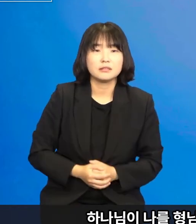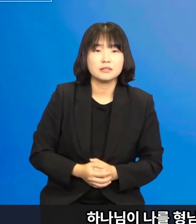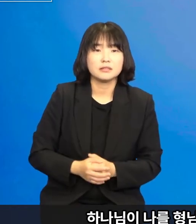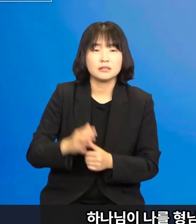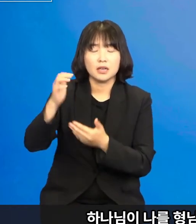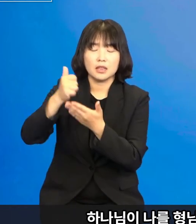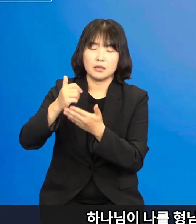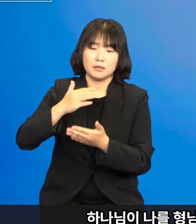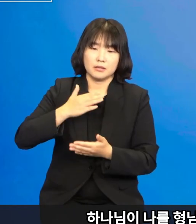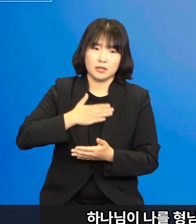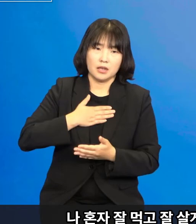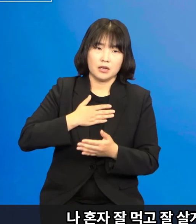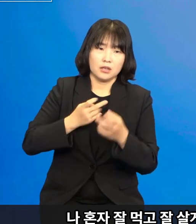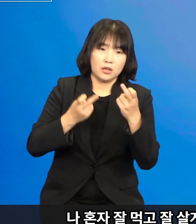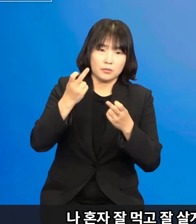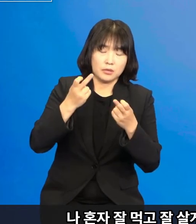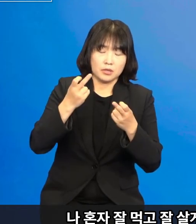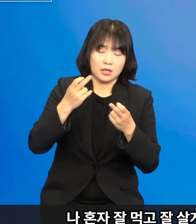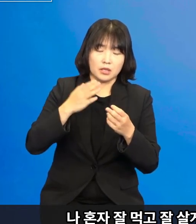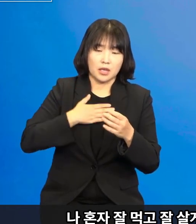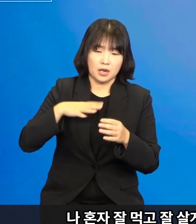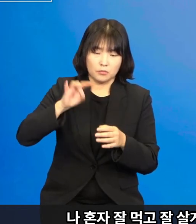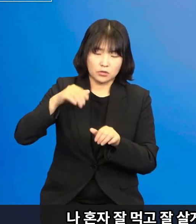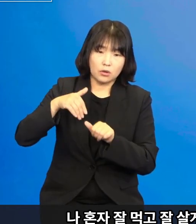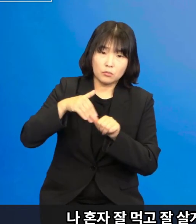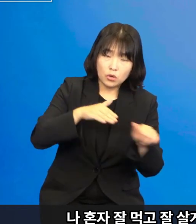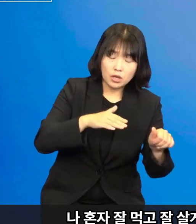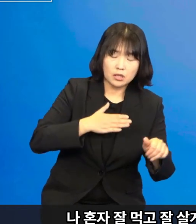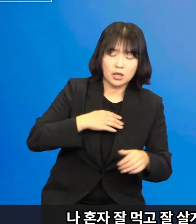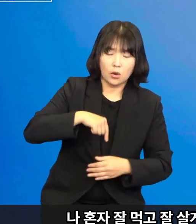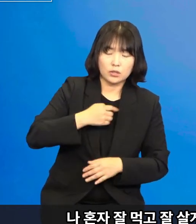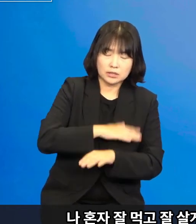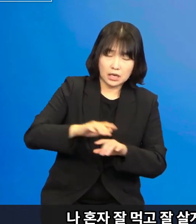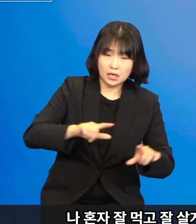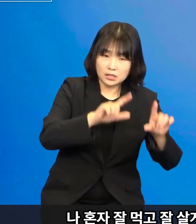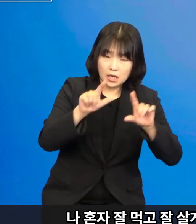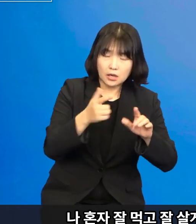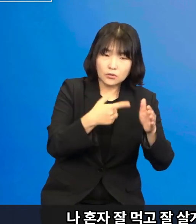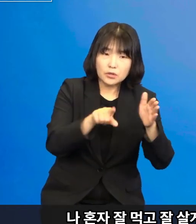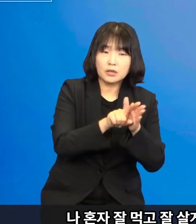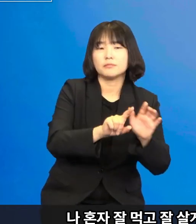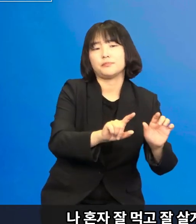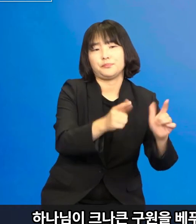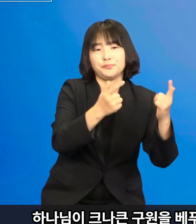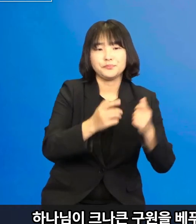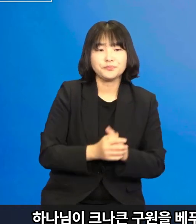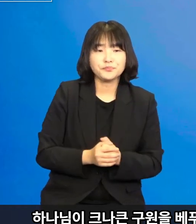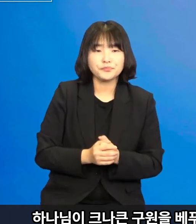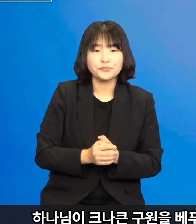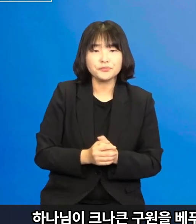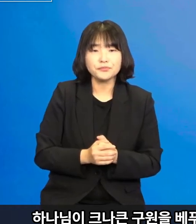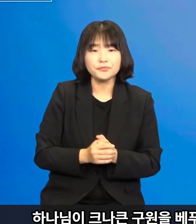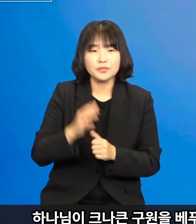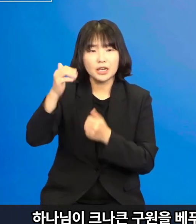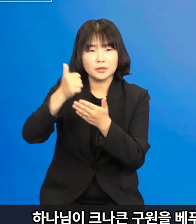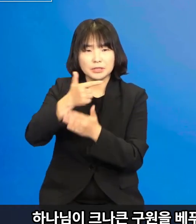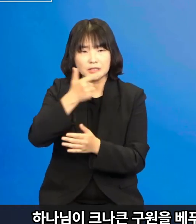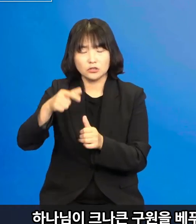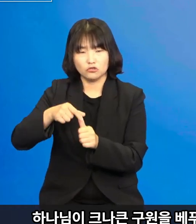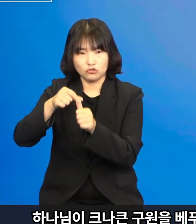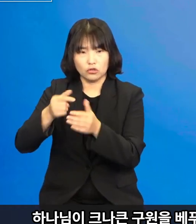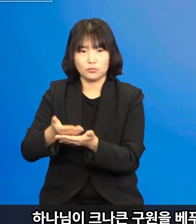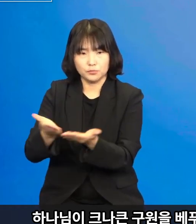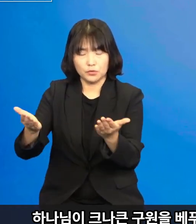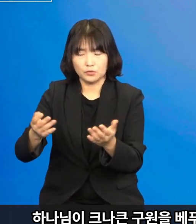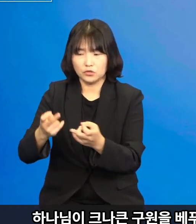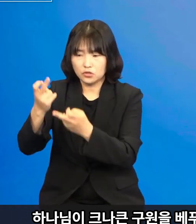나를 형님들보다 앞서서 보내신 것은 나 혼자 잘 먹고 잘 사게 해서 총리로 세운 것이 아니라 하나님이 크나큰 구원을 베푸셔서